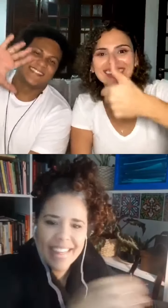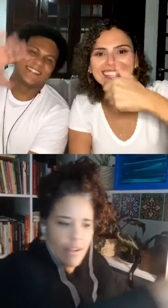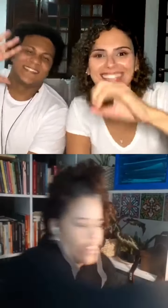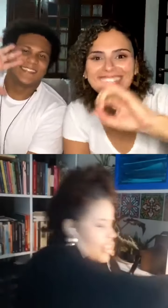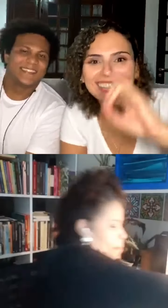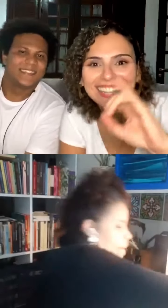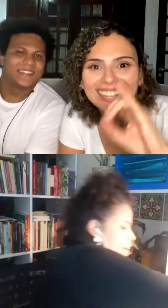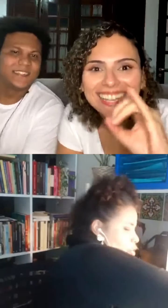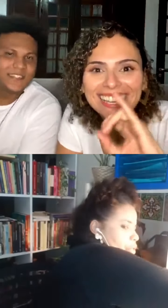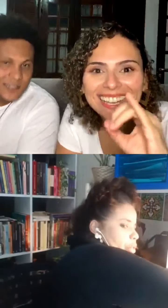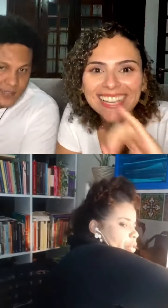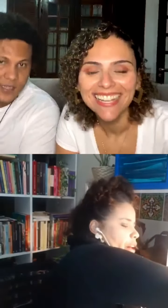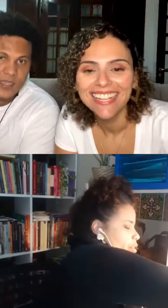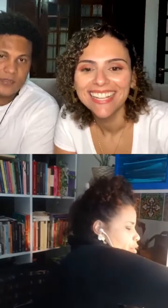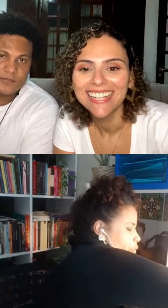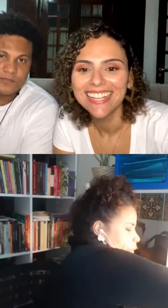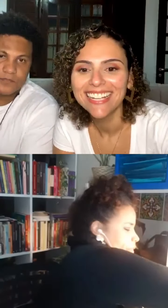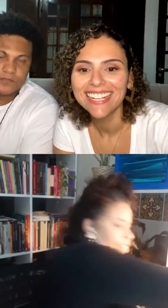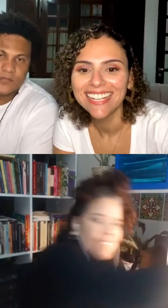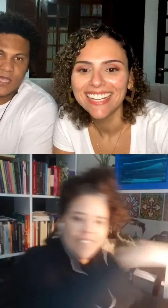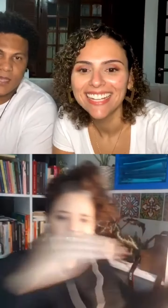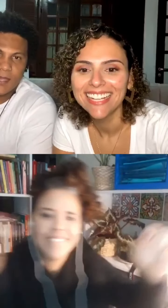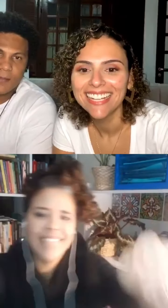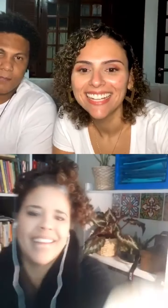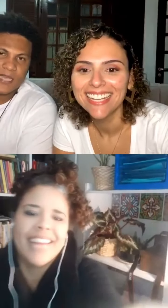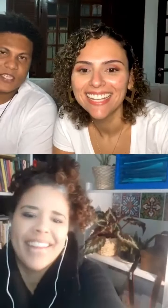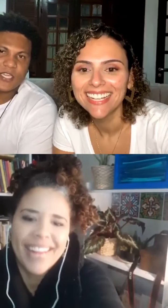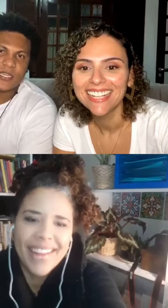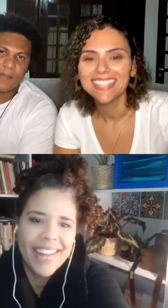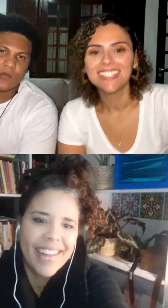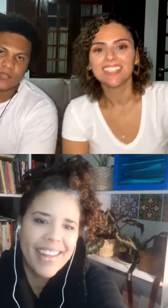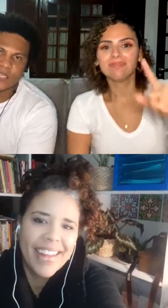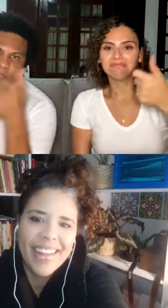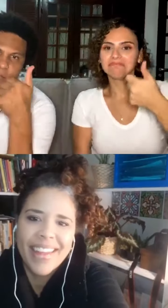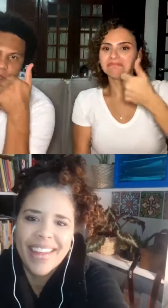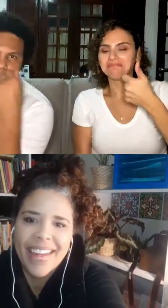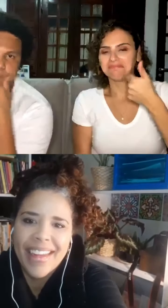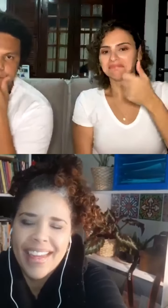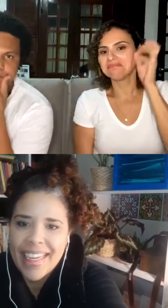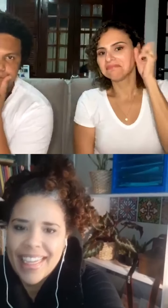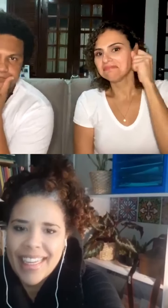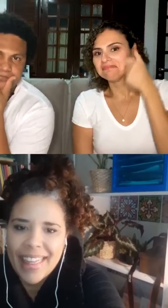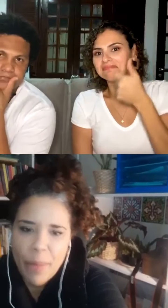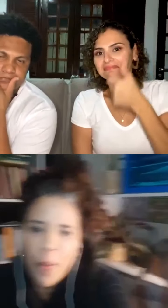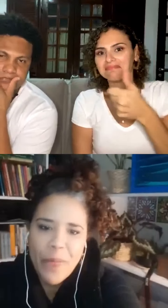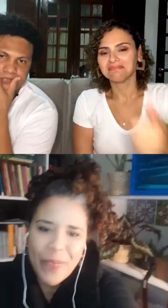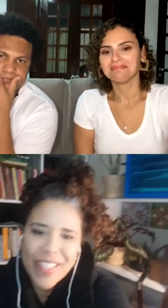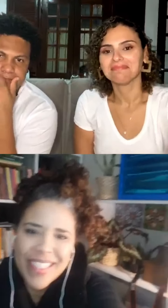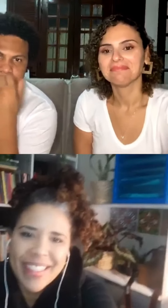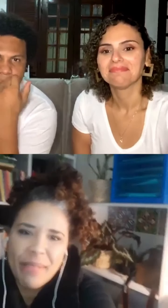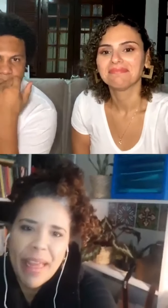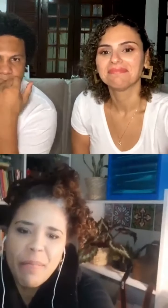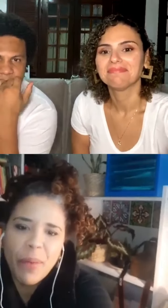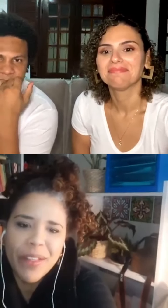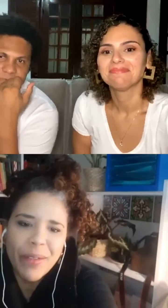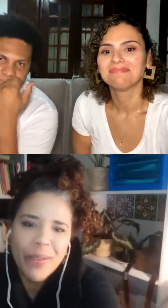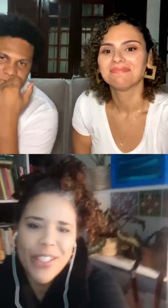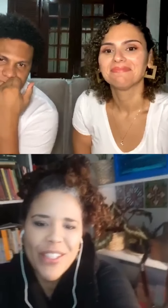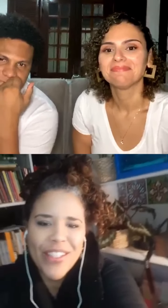Eu acho que tá baixo o áudio. Pra gente aqui tá bom, tá chegando bem. Tá bom? Tá chegando bem?